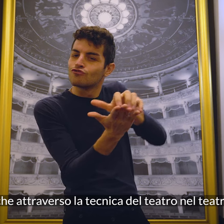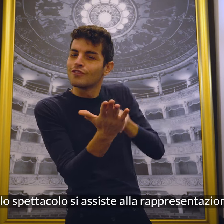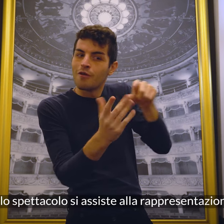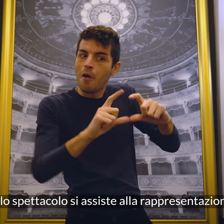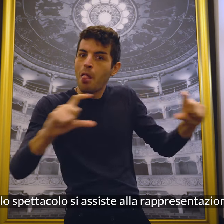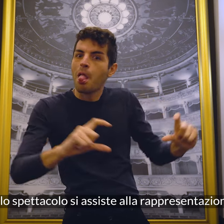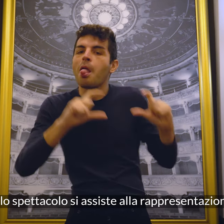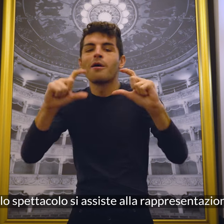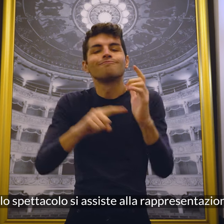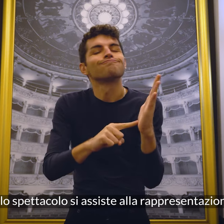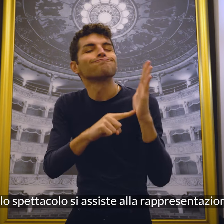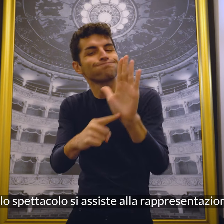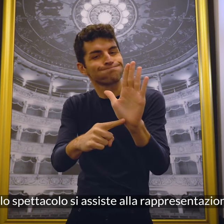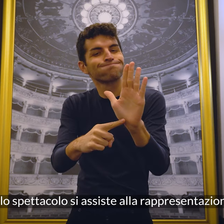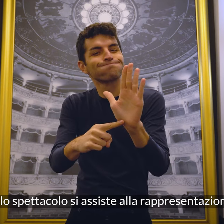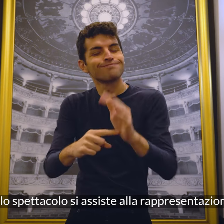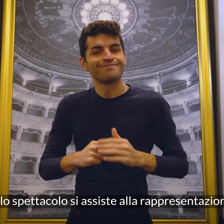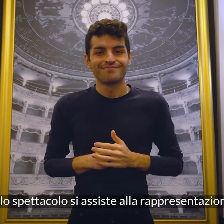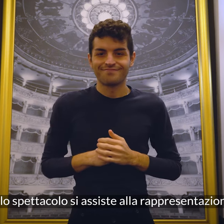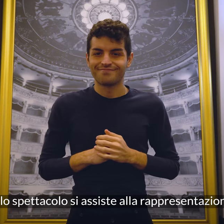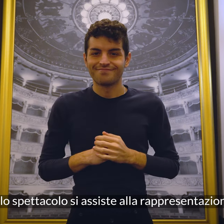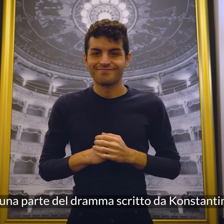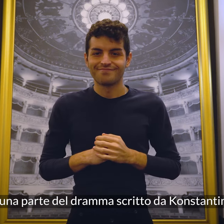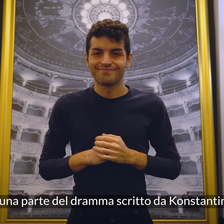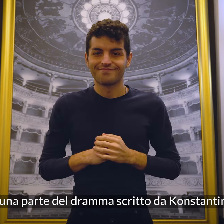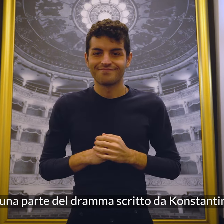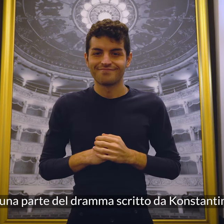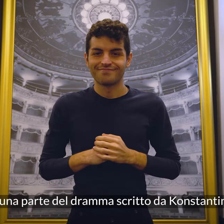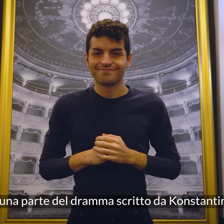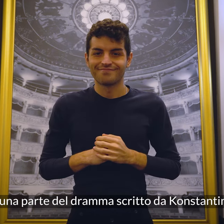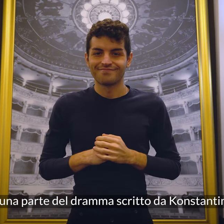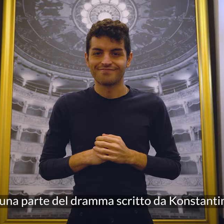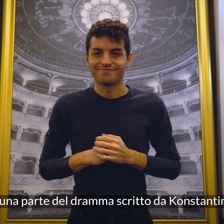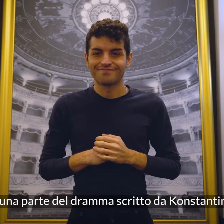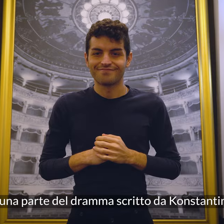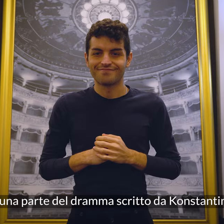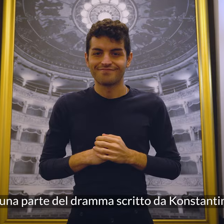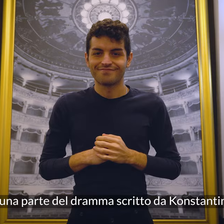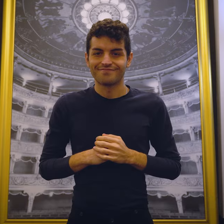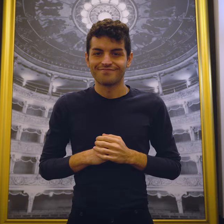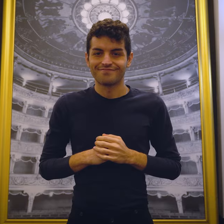nello spettacolo si assiste alla rappresentazione di una parte del dramma scritto da Constantine